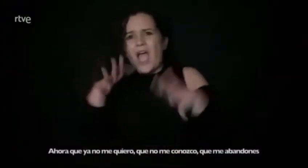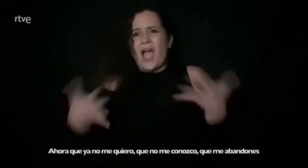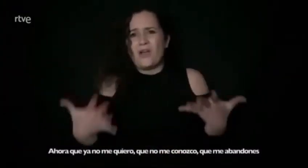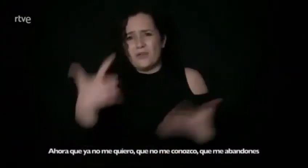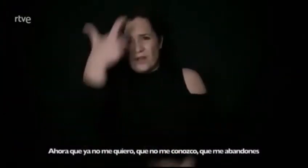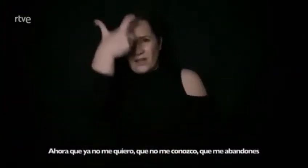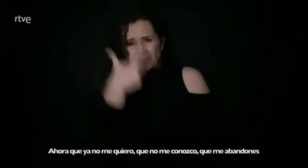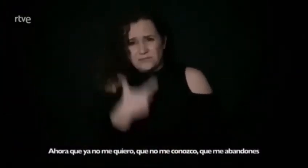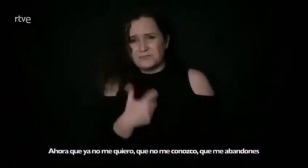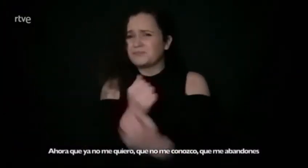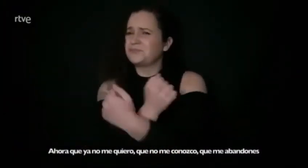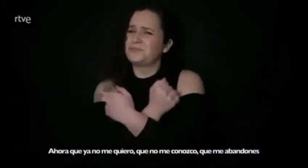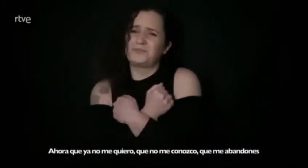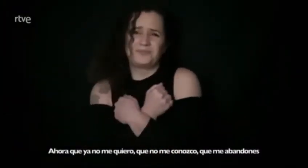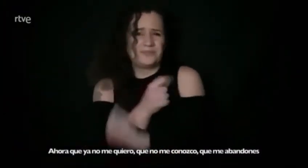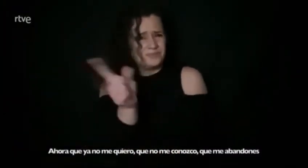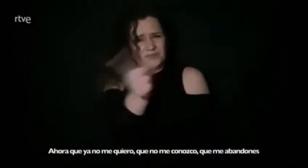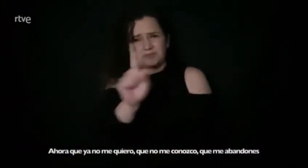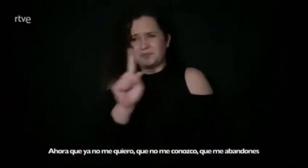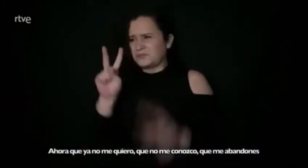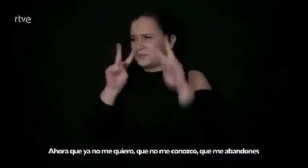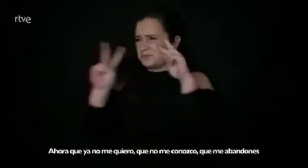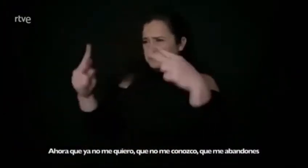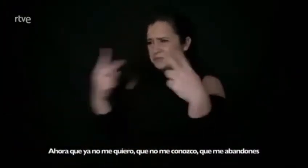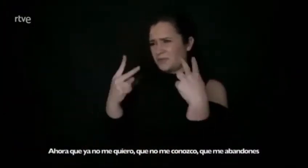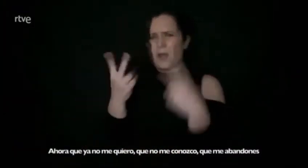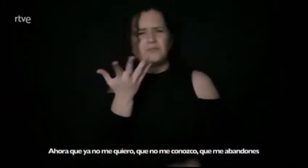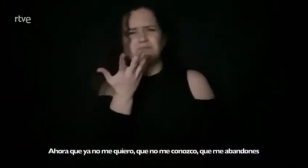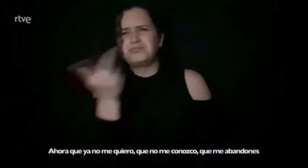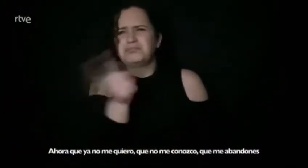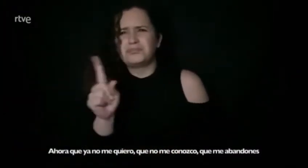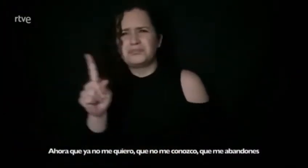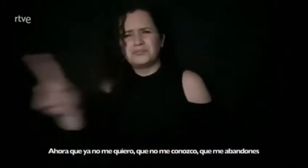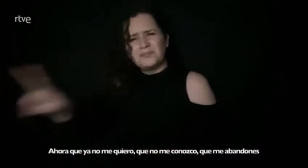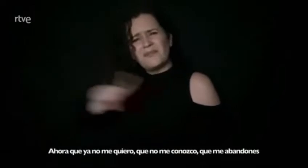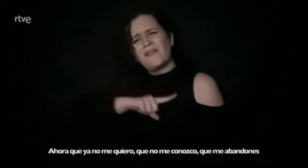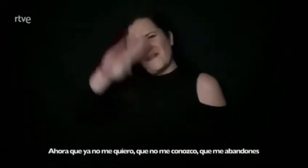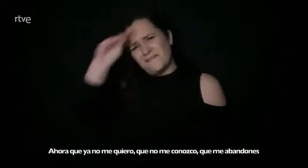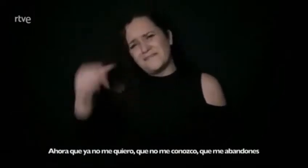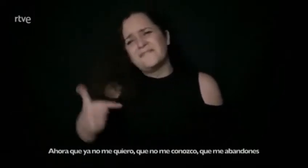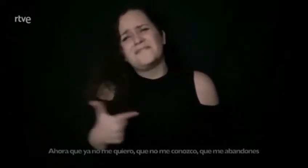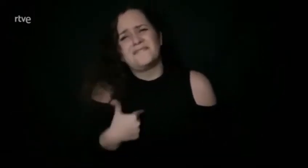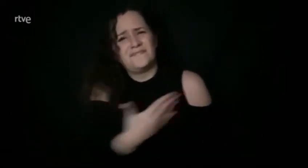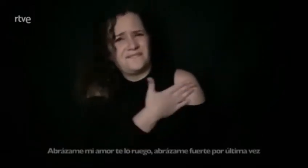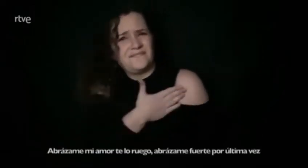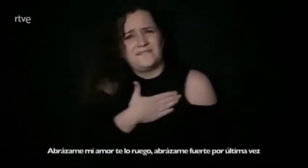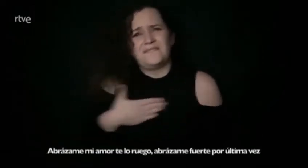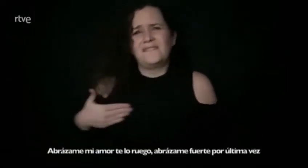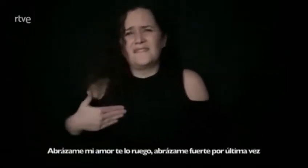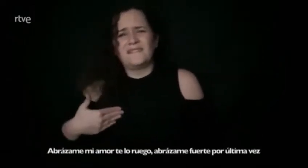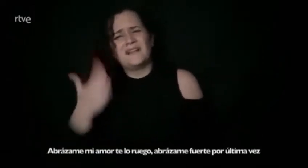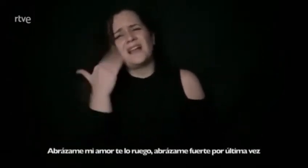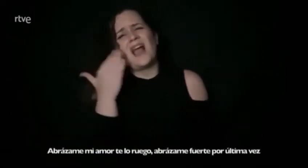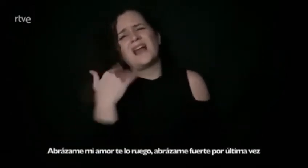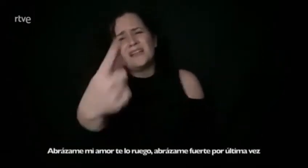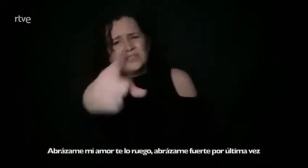Ahora que ya no me quiero, que no me conozco, que me abandone, abrázame. Mi amor,